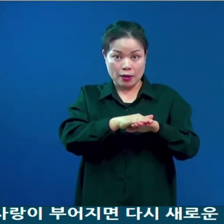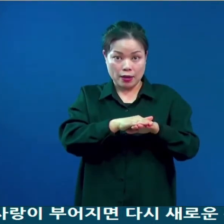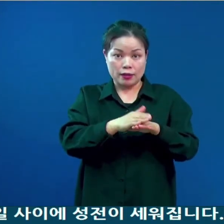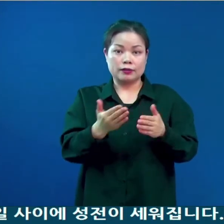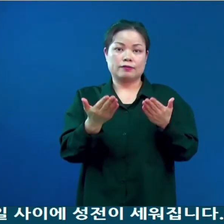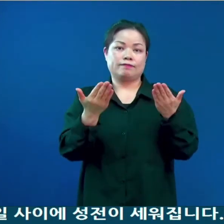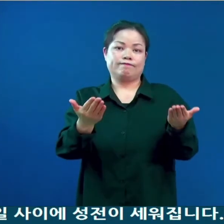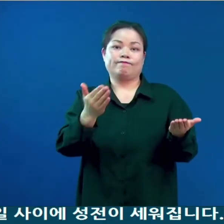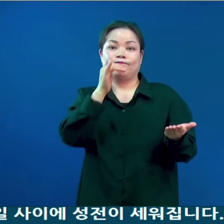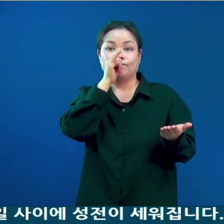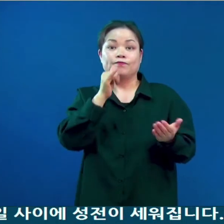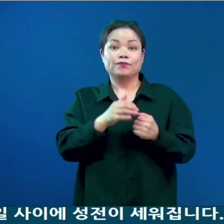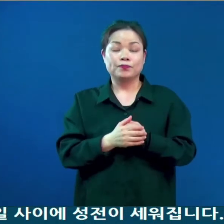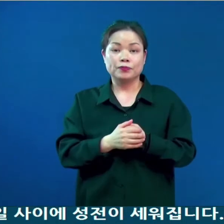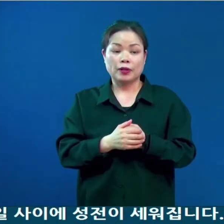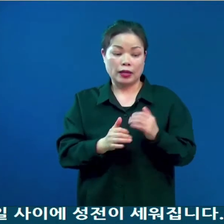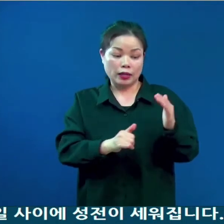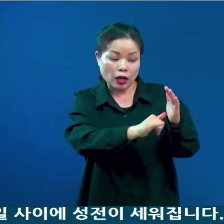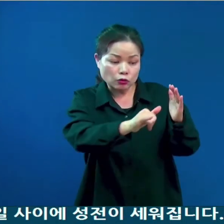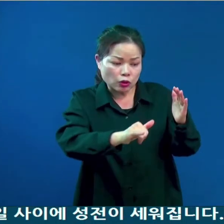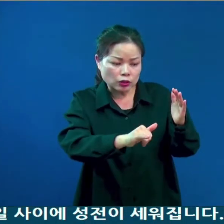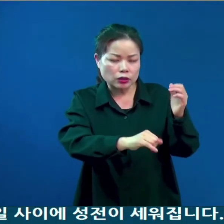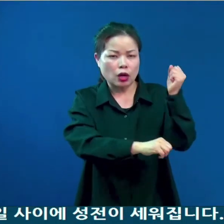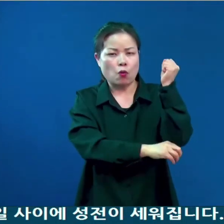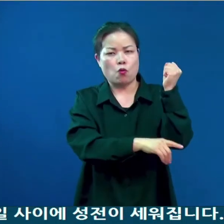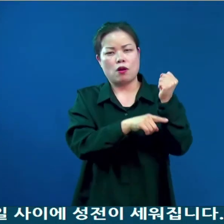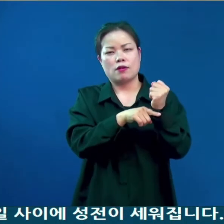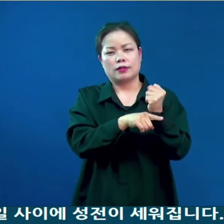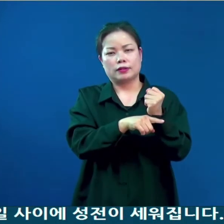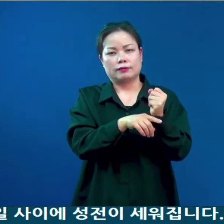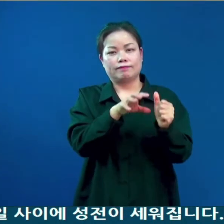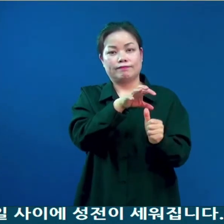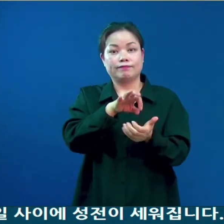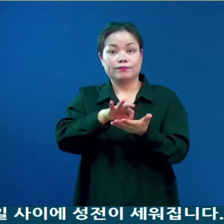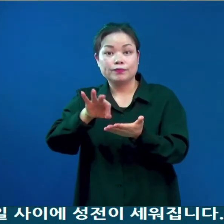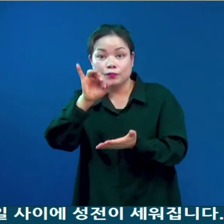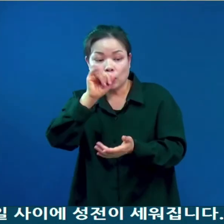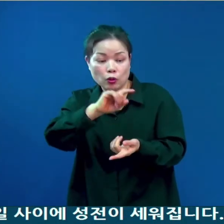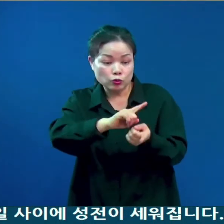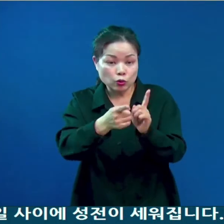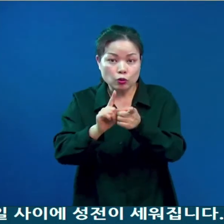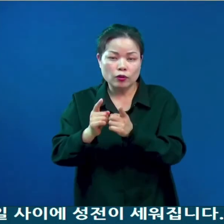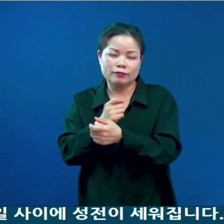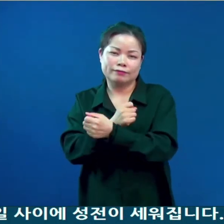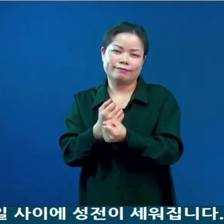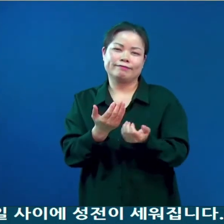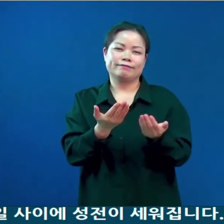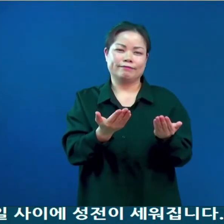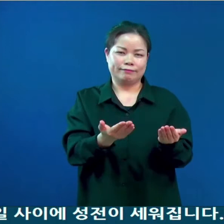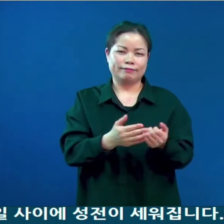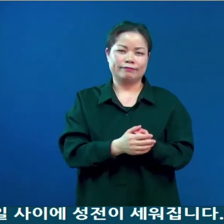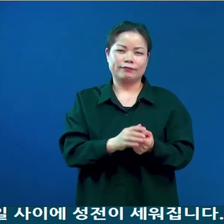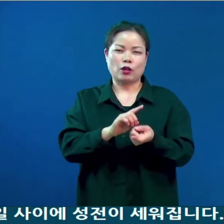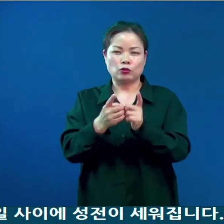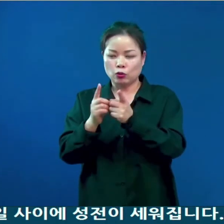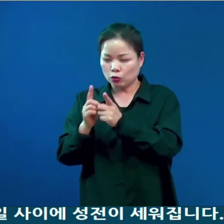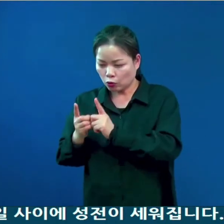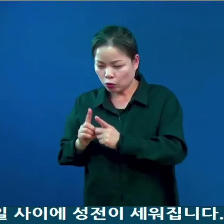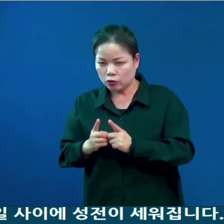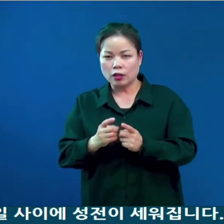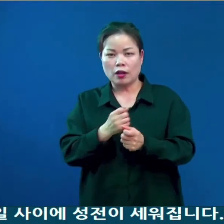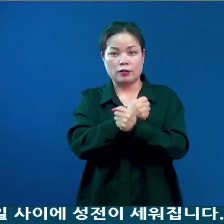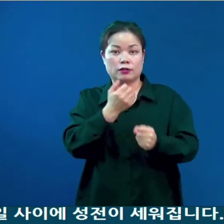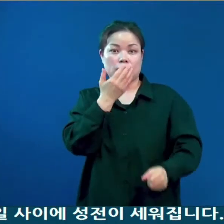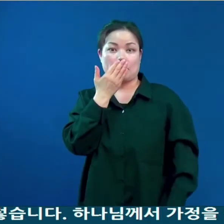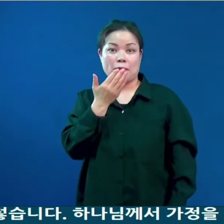수가 있는 겁니다. 따라서 가족에게도 이 원리가 적용됩니다. 서로에게 용서를 구하고 또 서로가 서로를 용서할 수